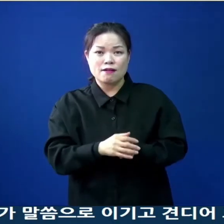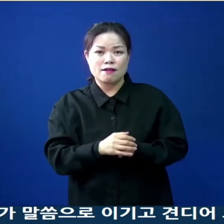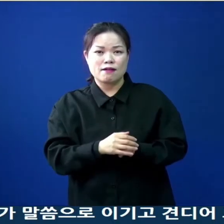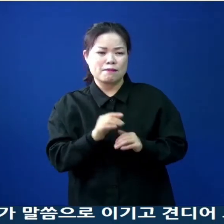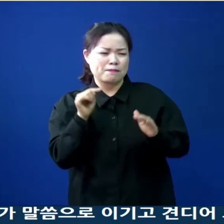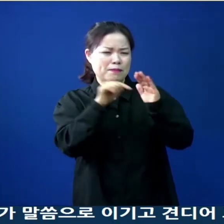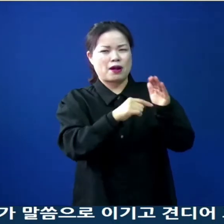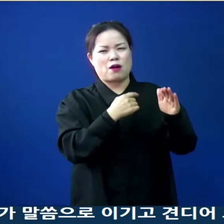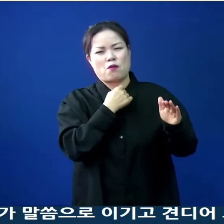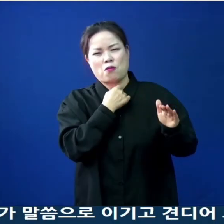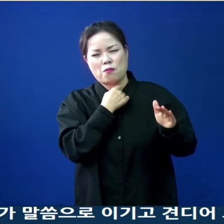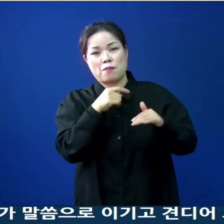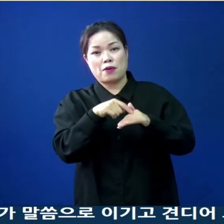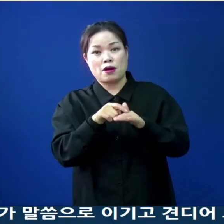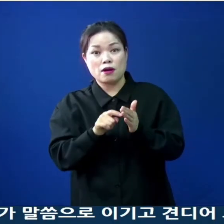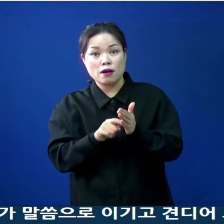표현합니다.